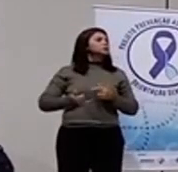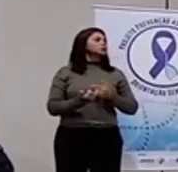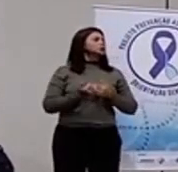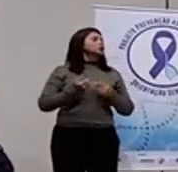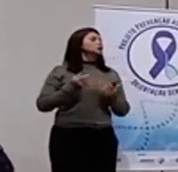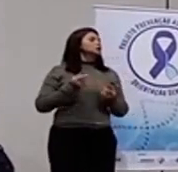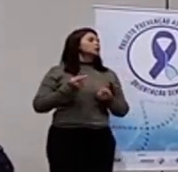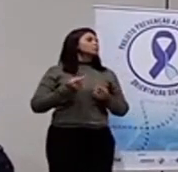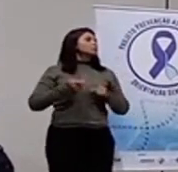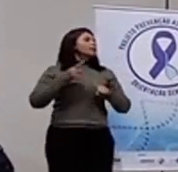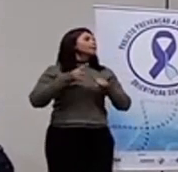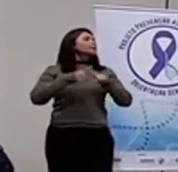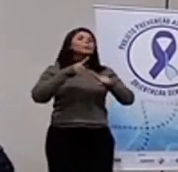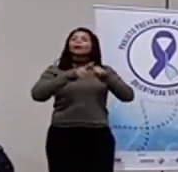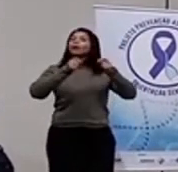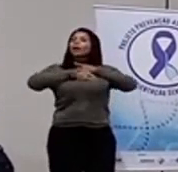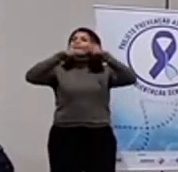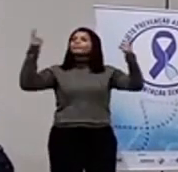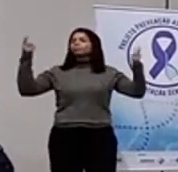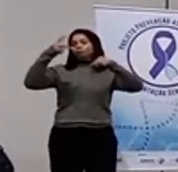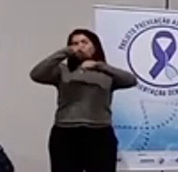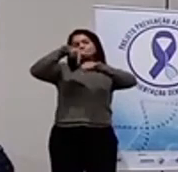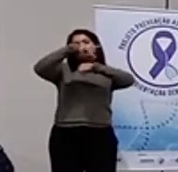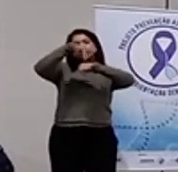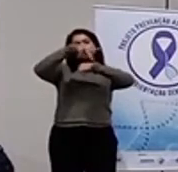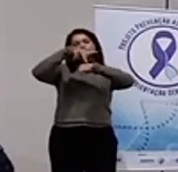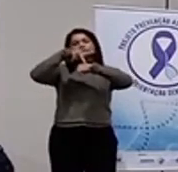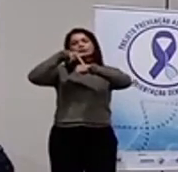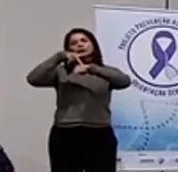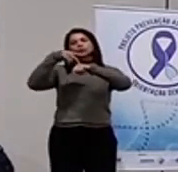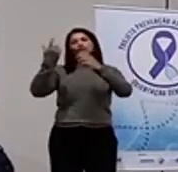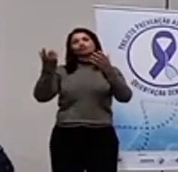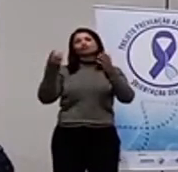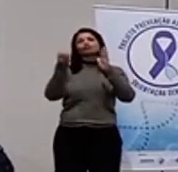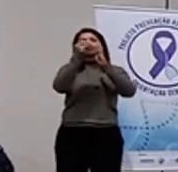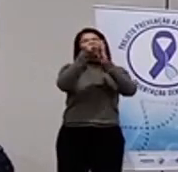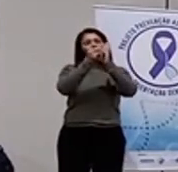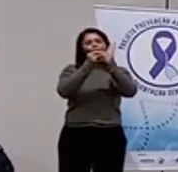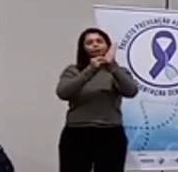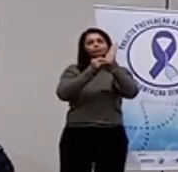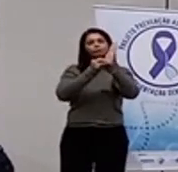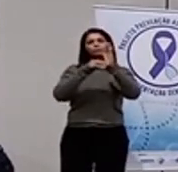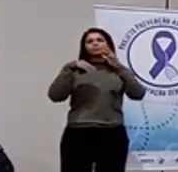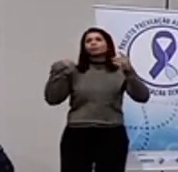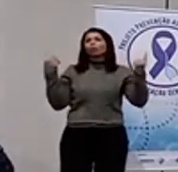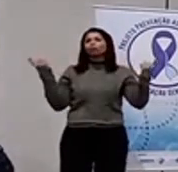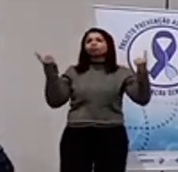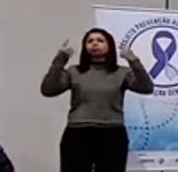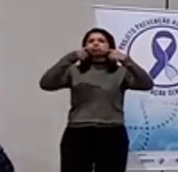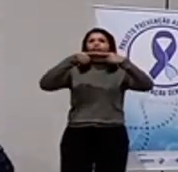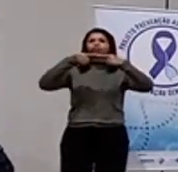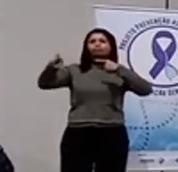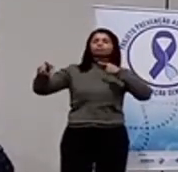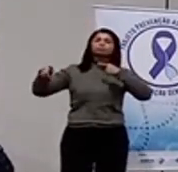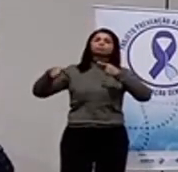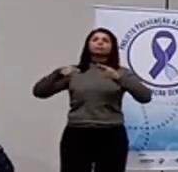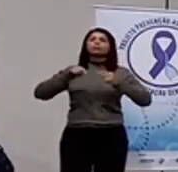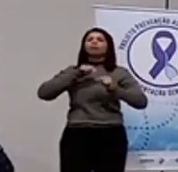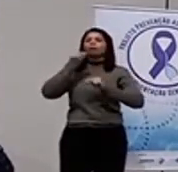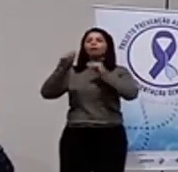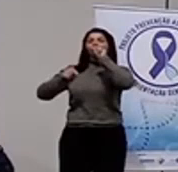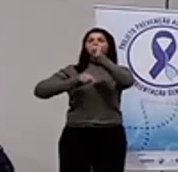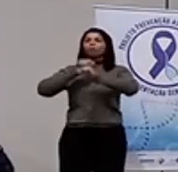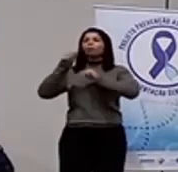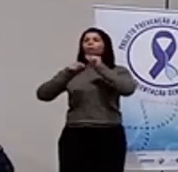rara. Na maior parte dos países, o dado sobre doença rara acaba convergindo para colocar que é um